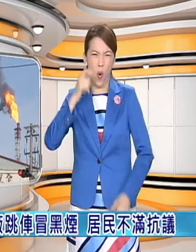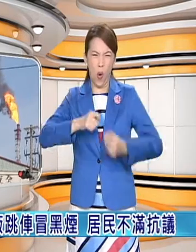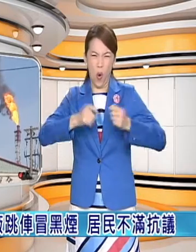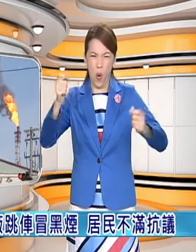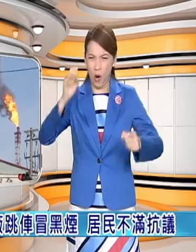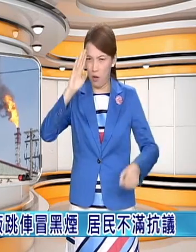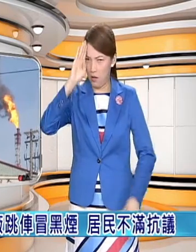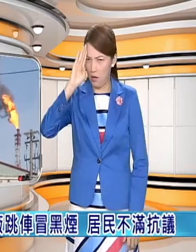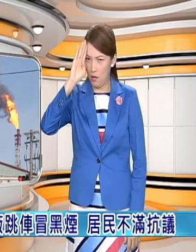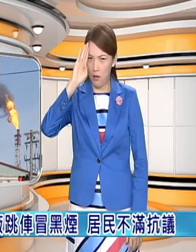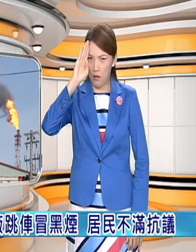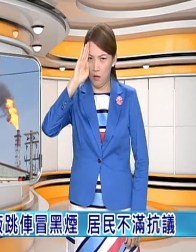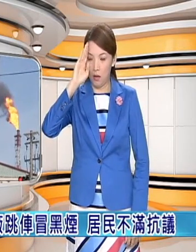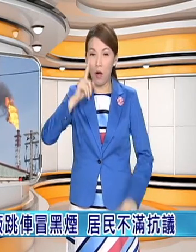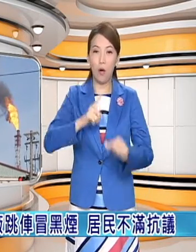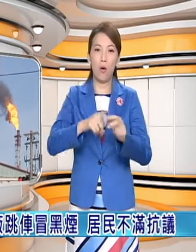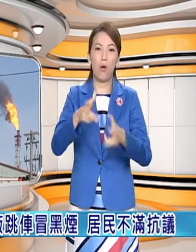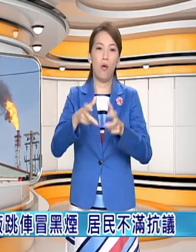了100万元。